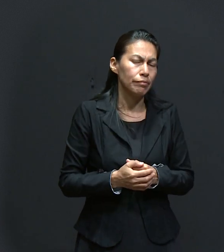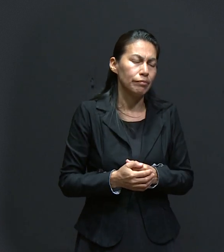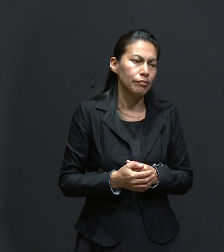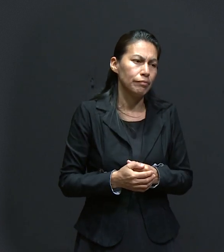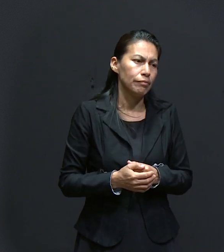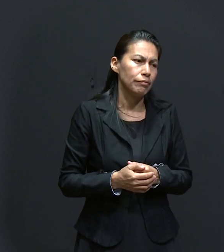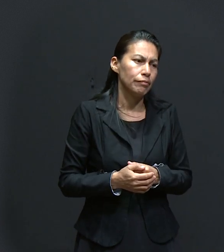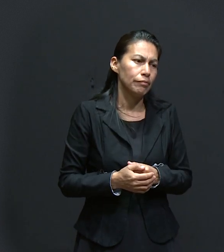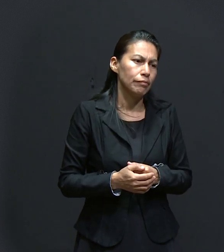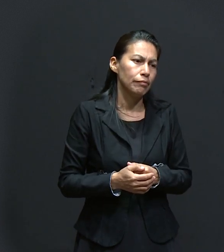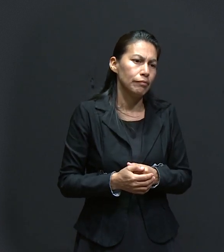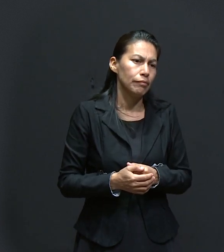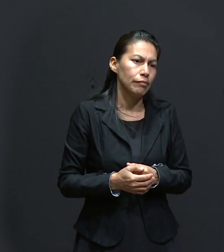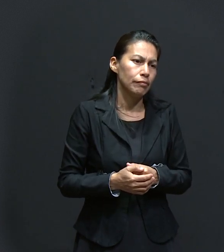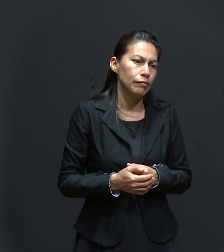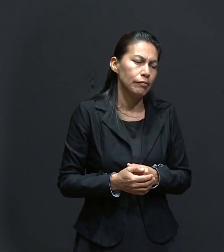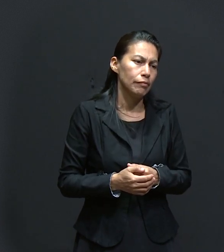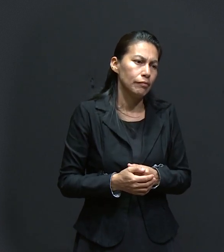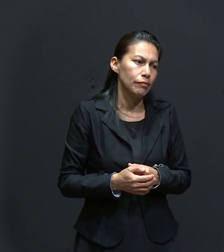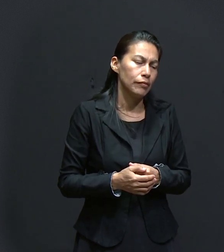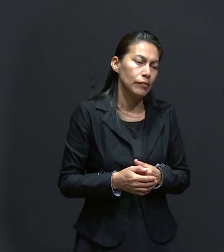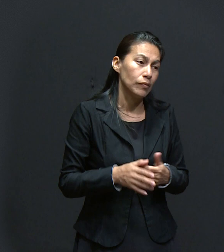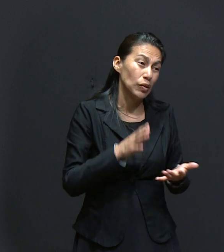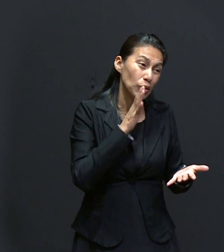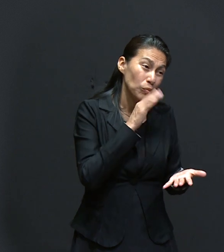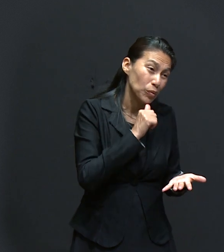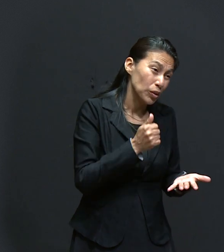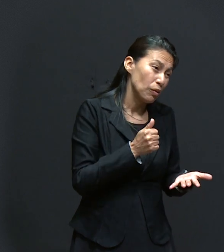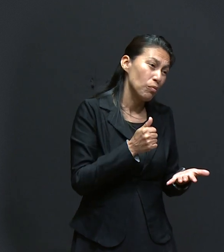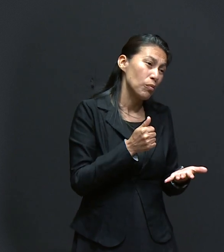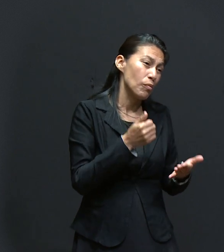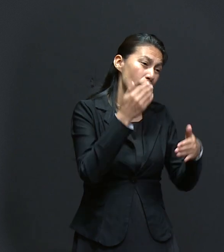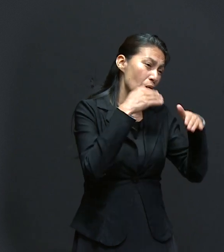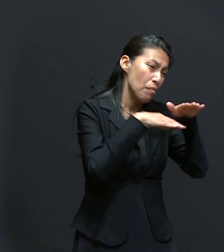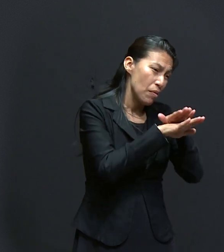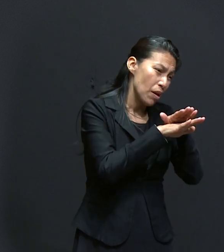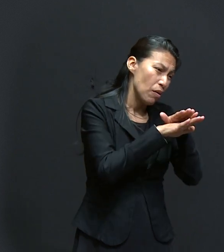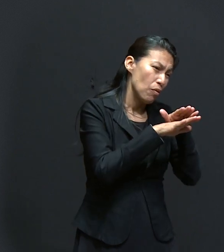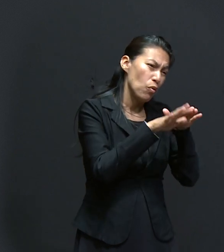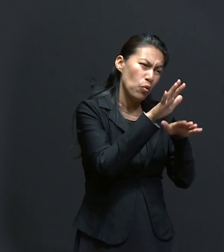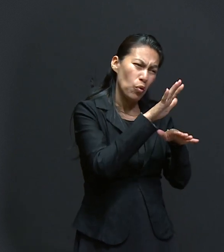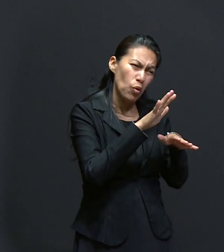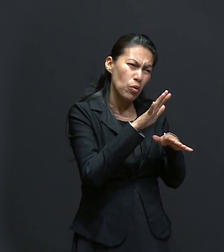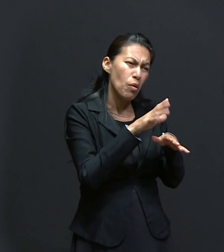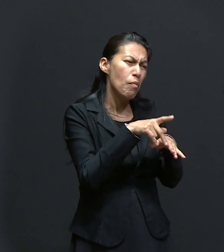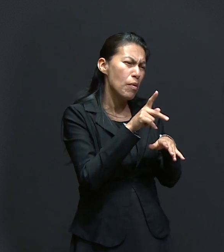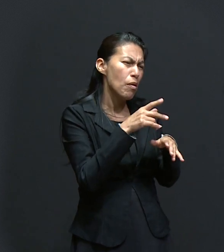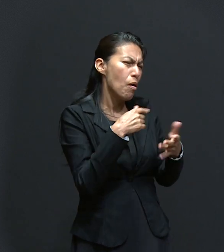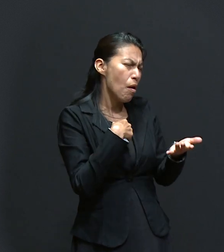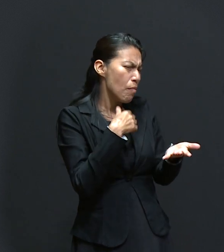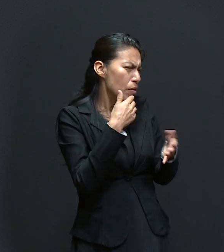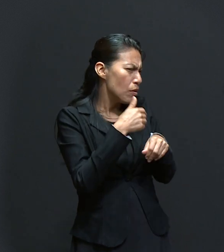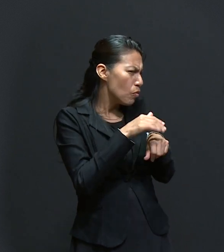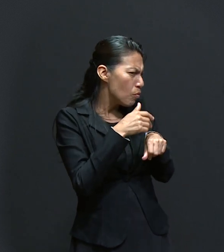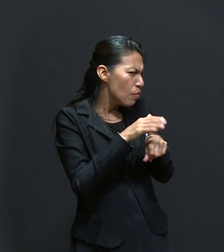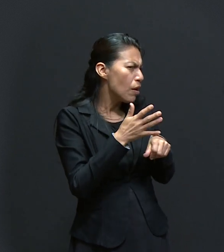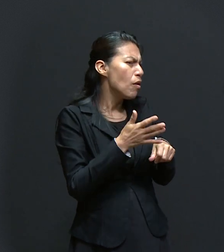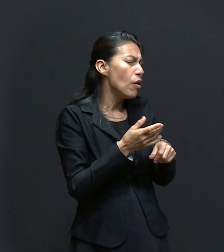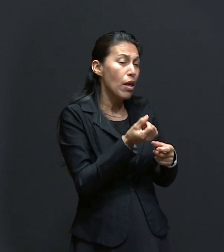proyecto no alcanzamos poner ponerse en todos los datos del banco